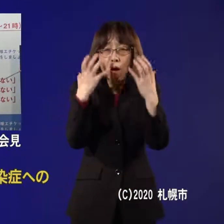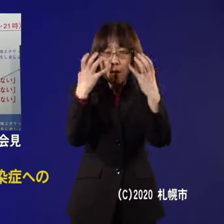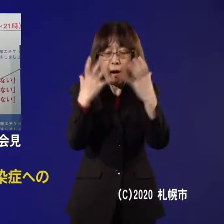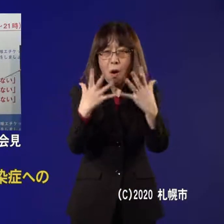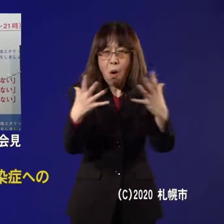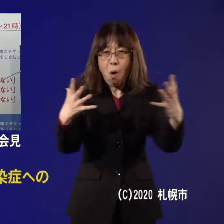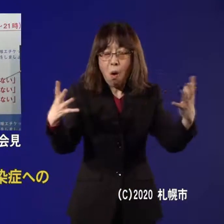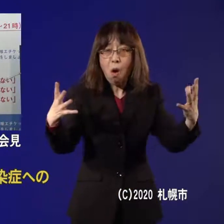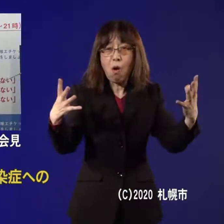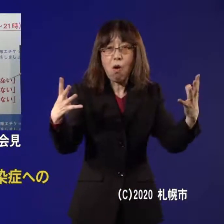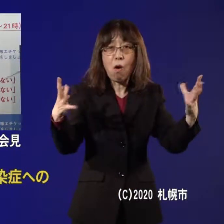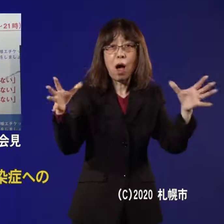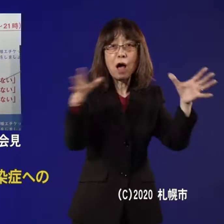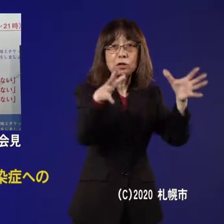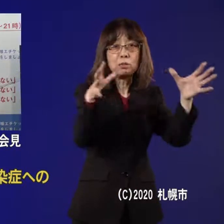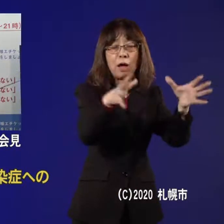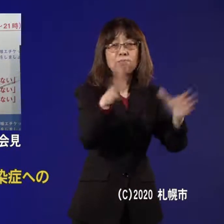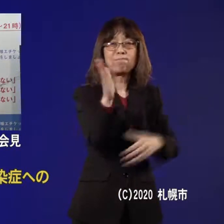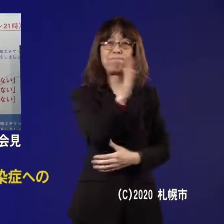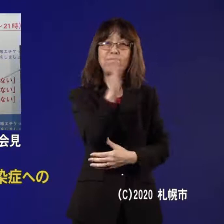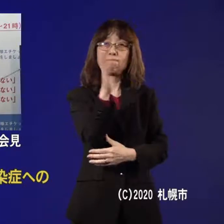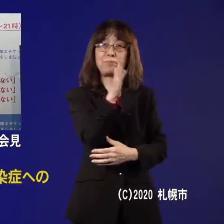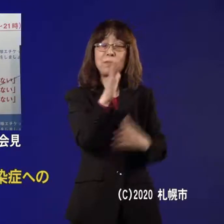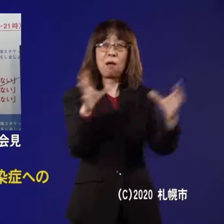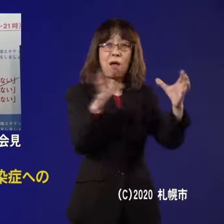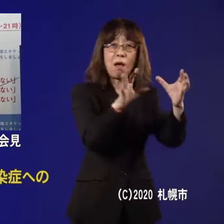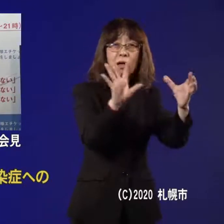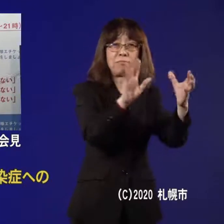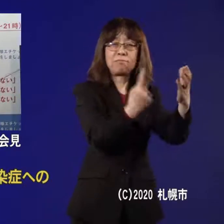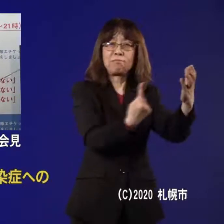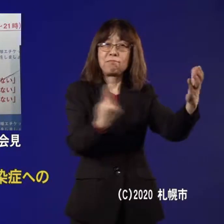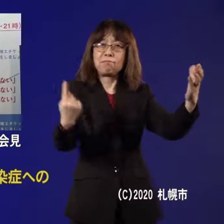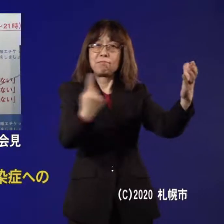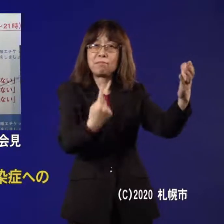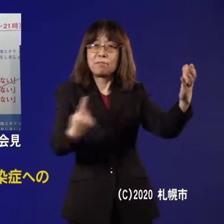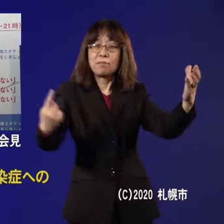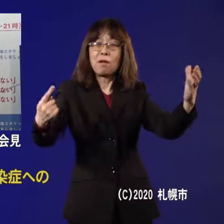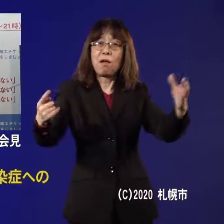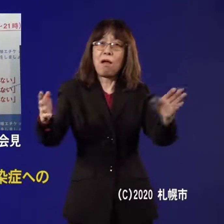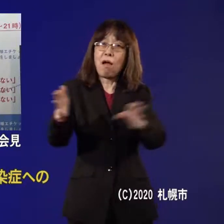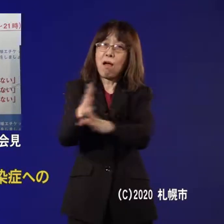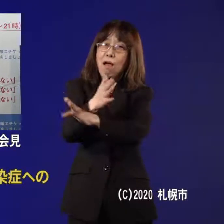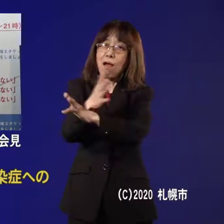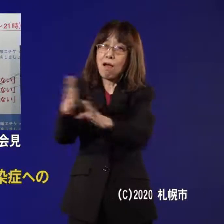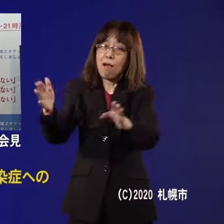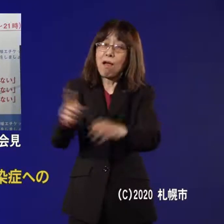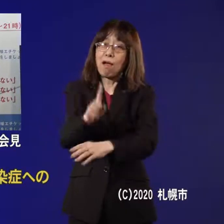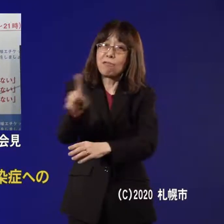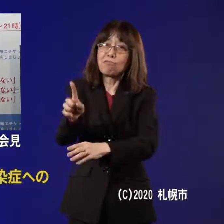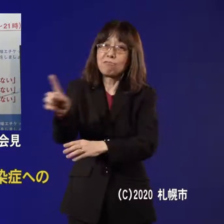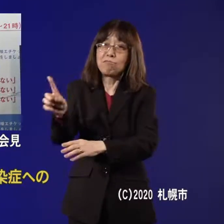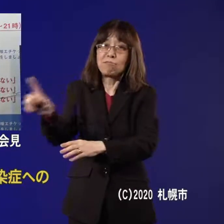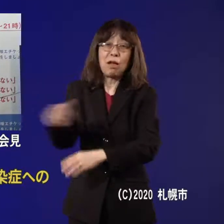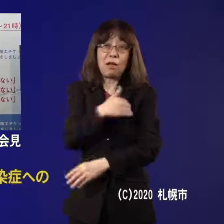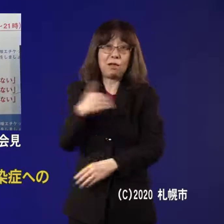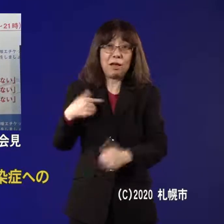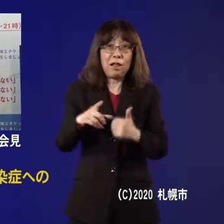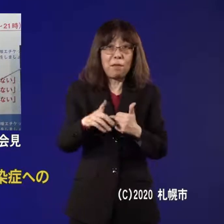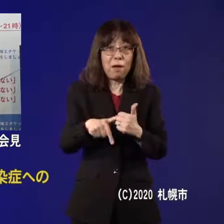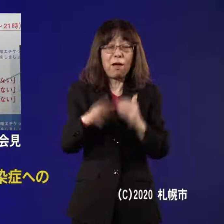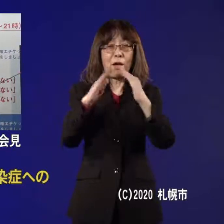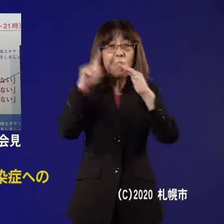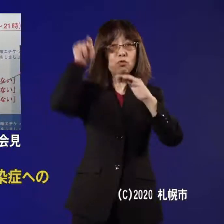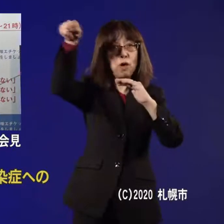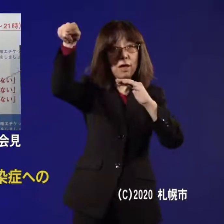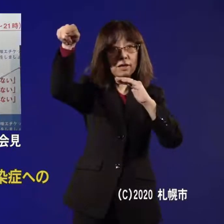らない状況であればですね、こういう人混みを避ける、人が多く集まるということを避けていただければ、屋外